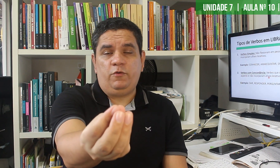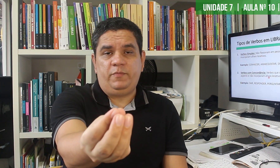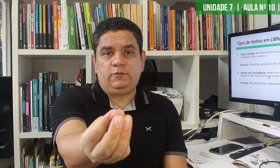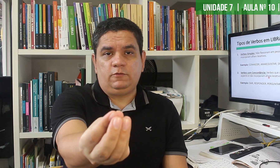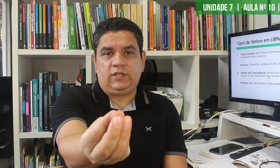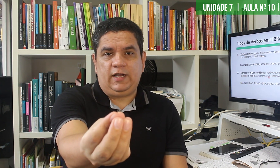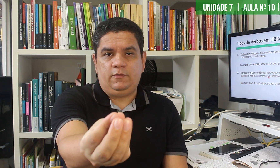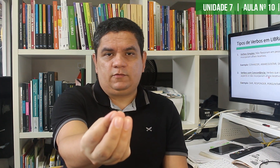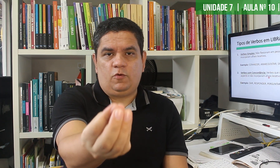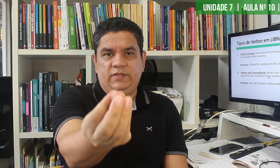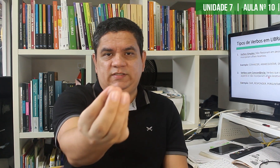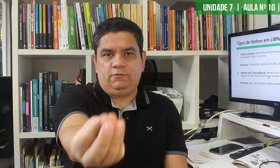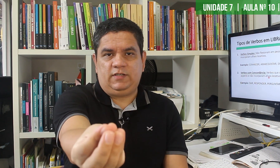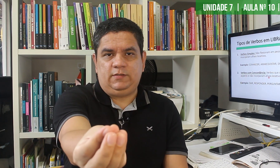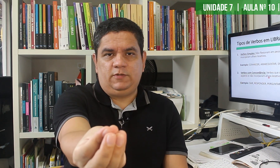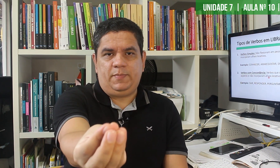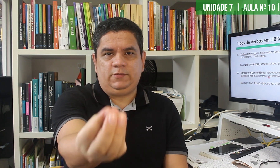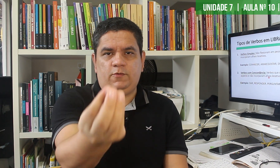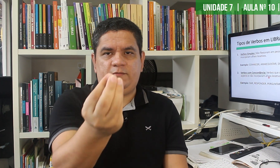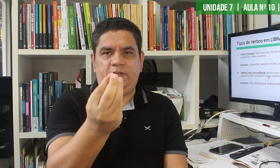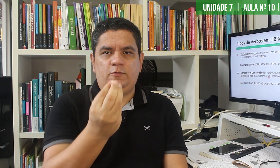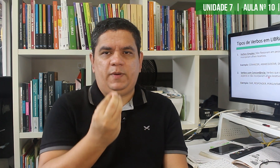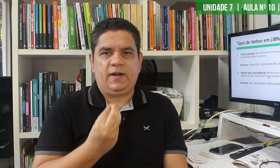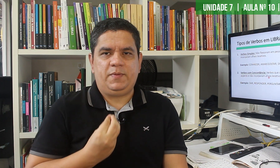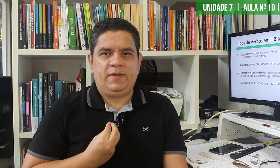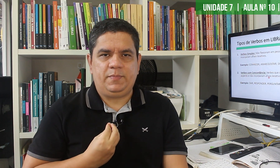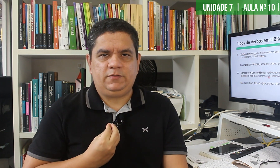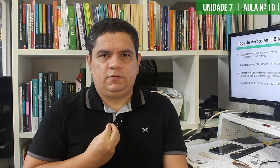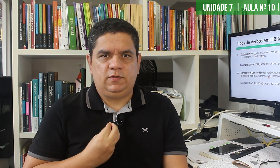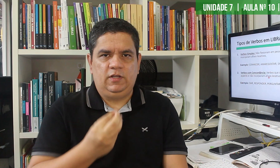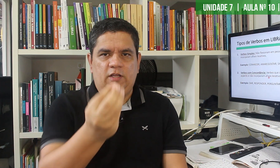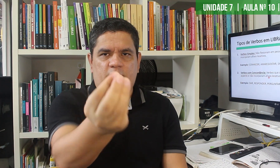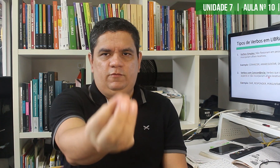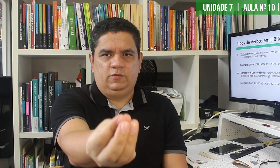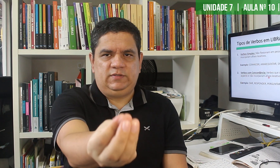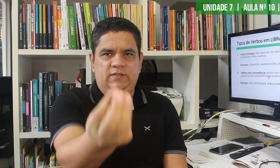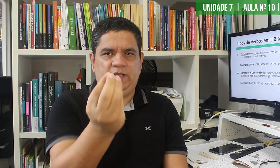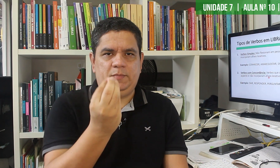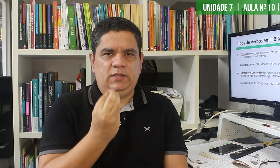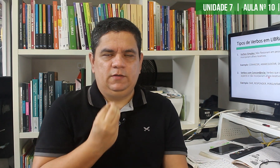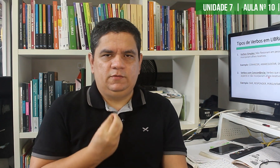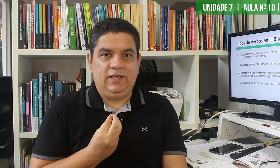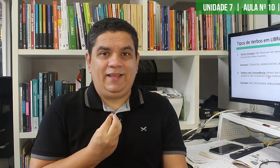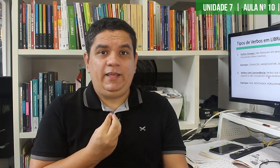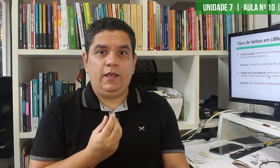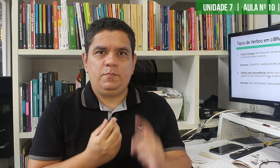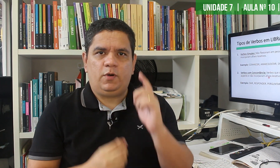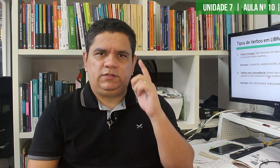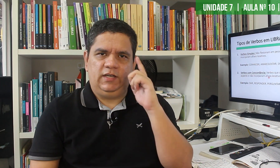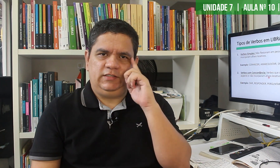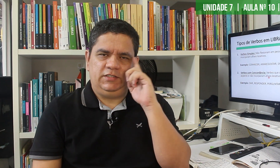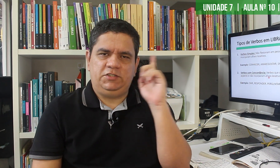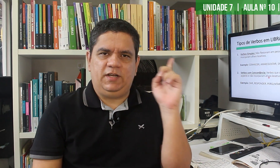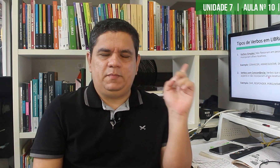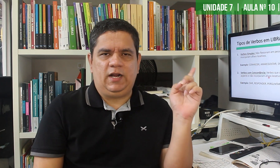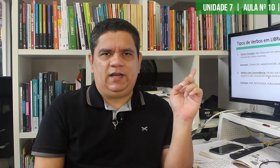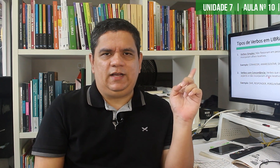movimento contrário, começando na segunda pessoa, vindo para a primeira pessoa. Você me deu. E aí é importante a gente lembrar